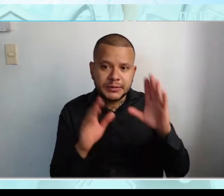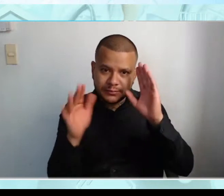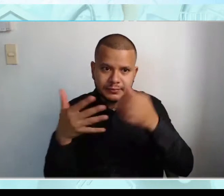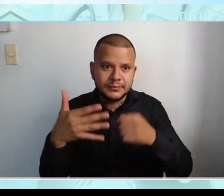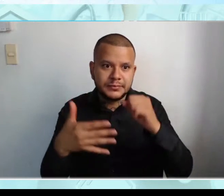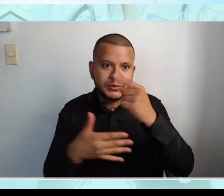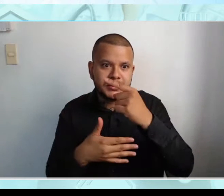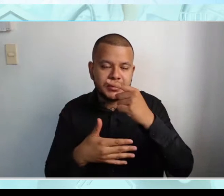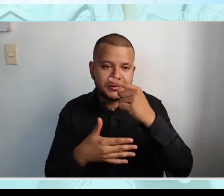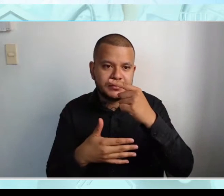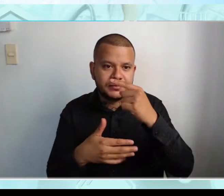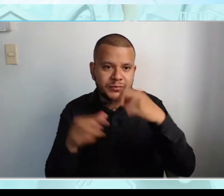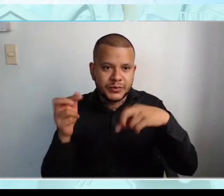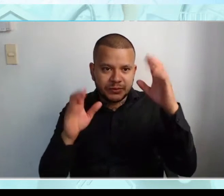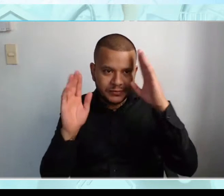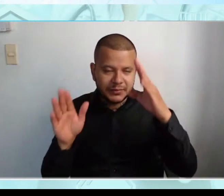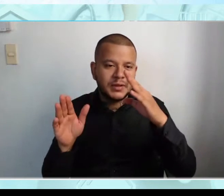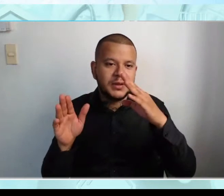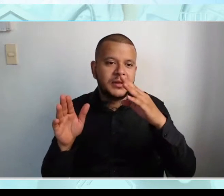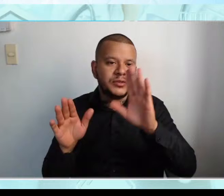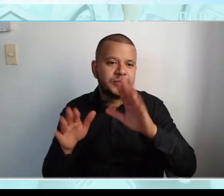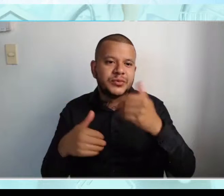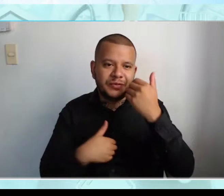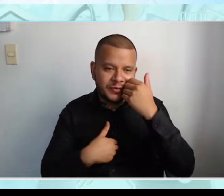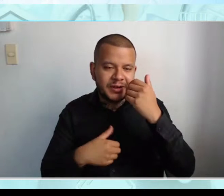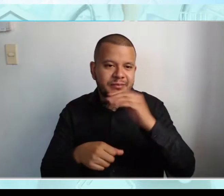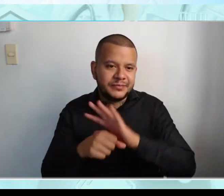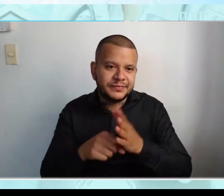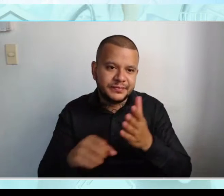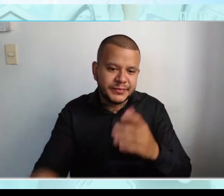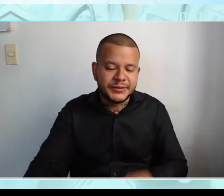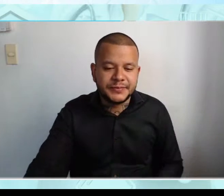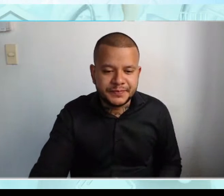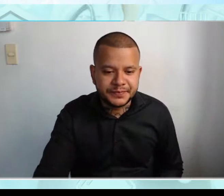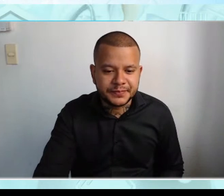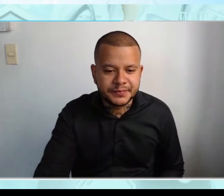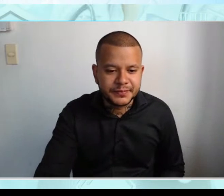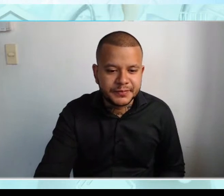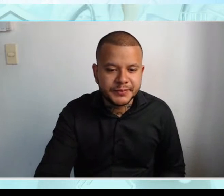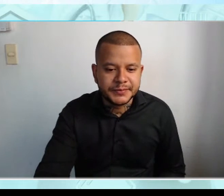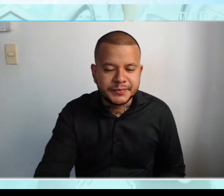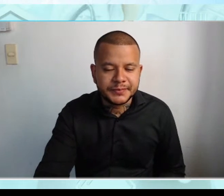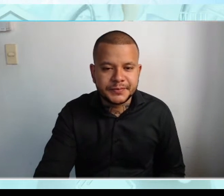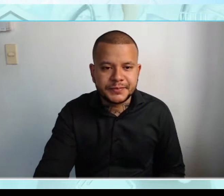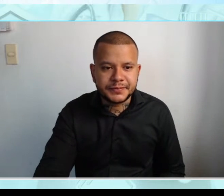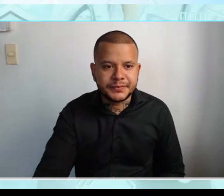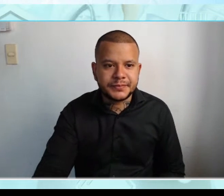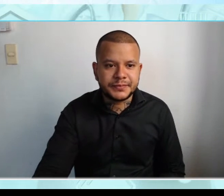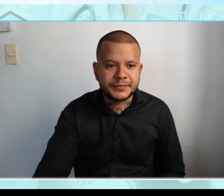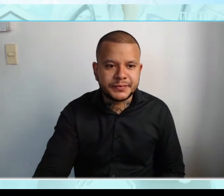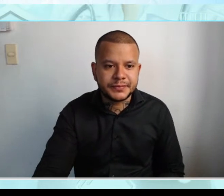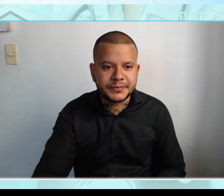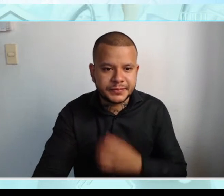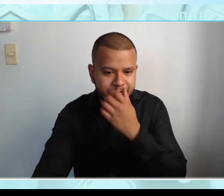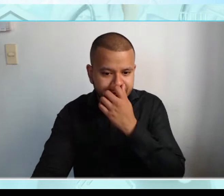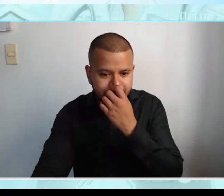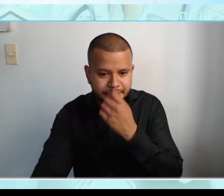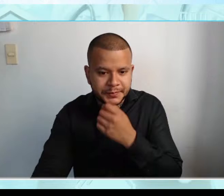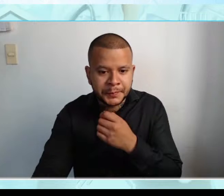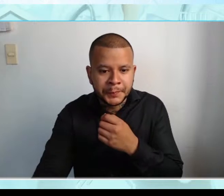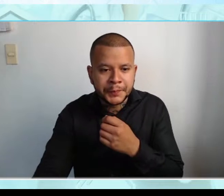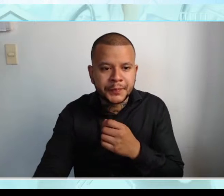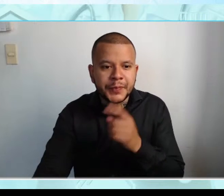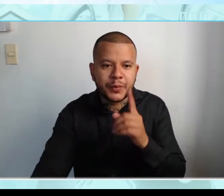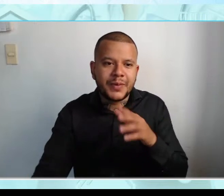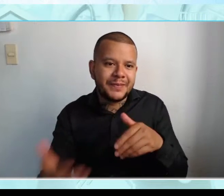su recurso humano hacia la atención de este fenómeno que estaba apenas empezando, pues, su propagación